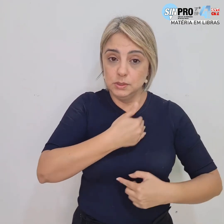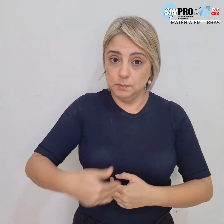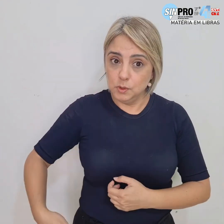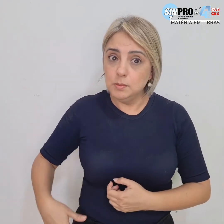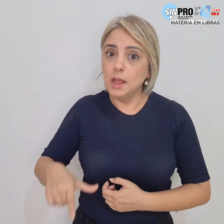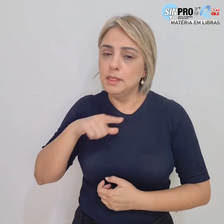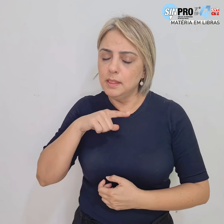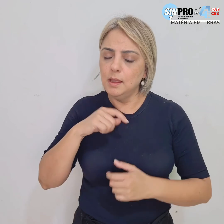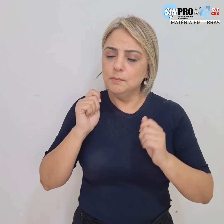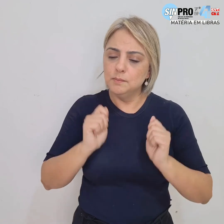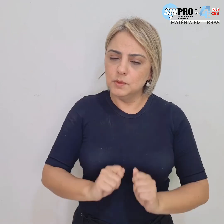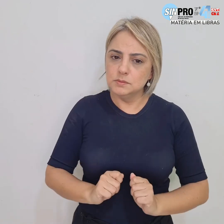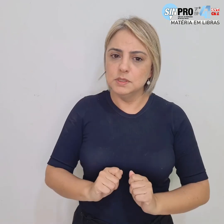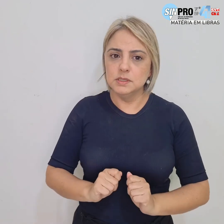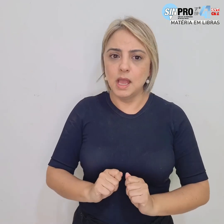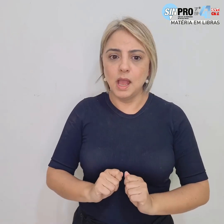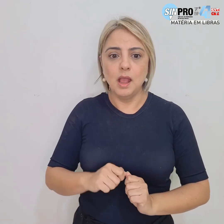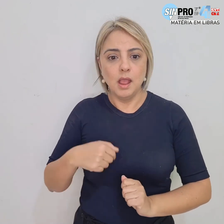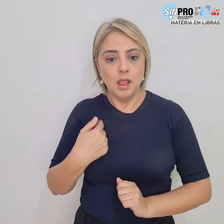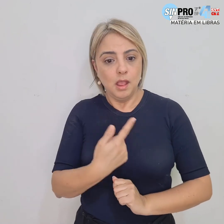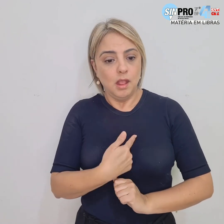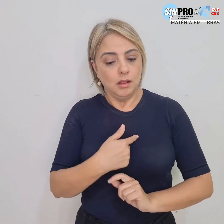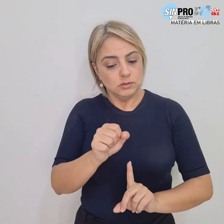existe a possibilidade de a gente, enquanto sociedade,